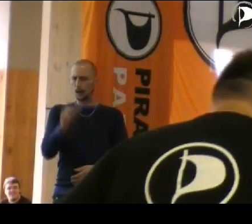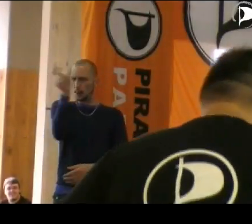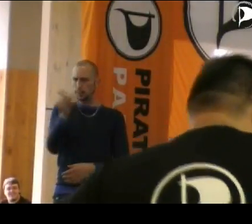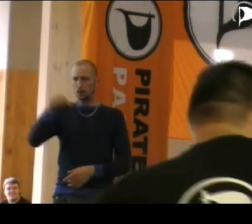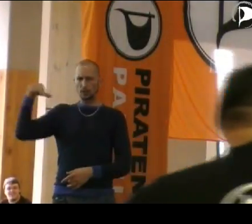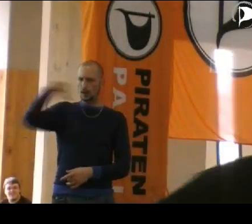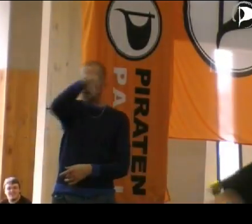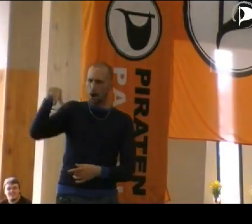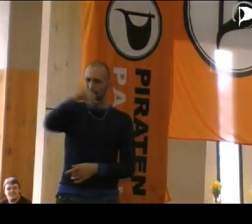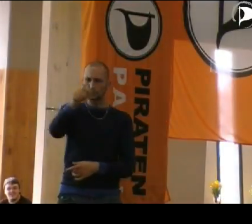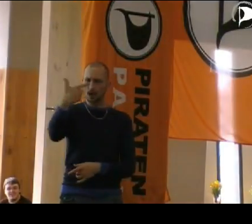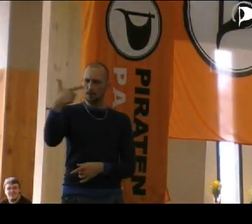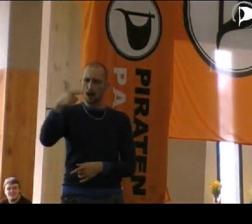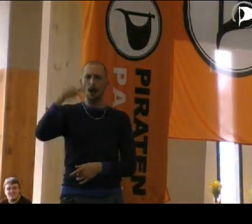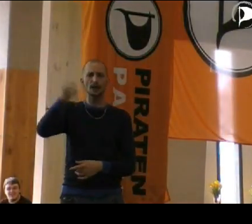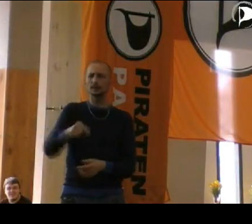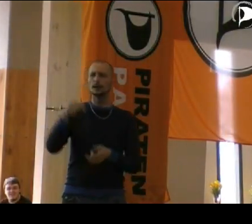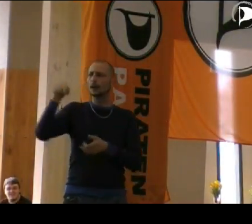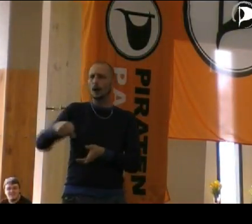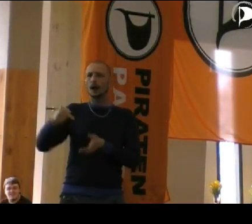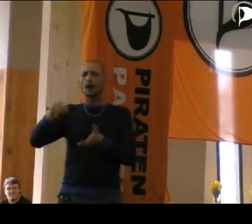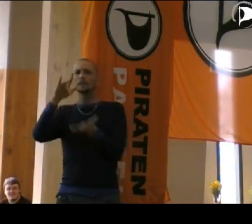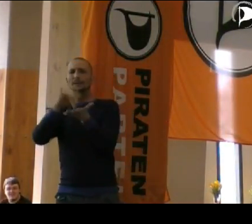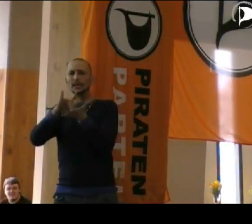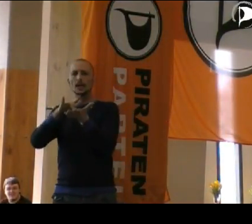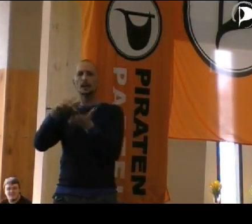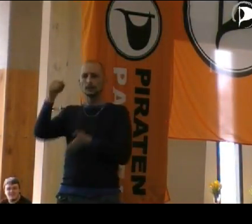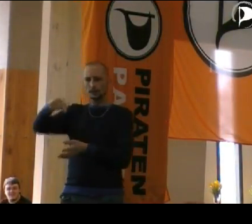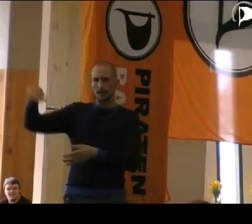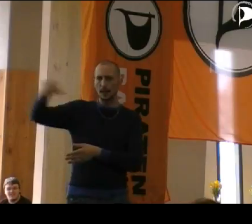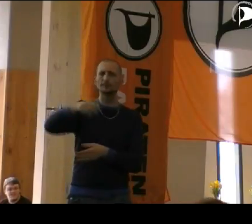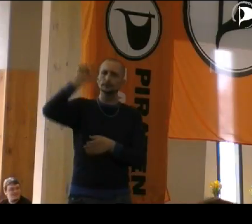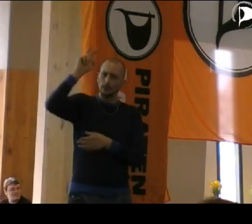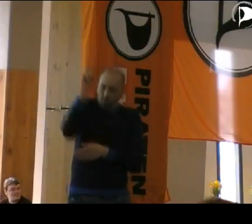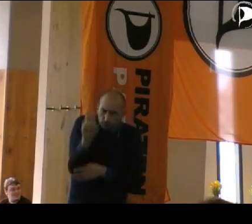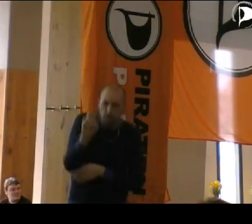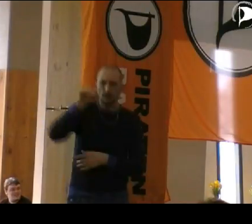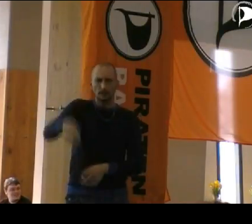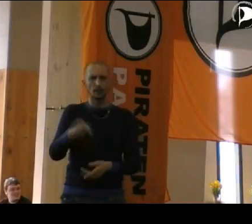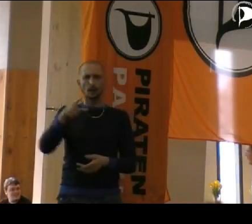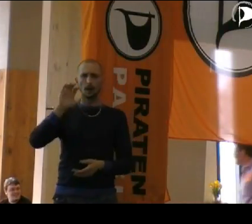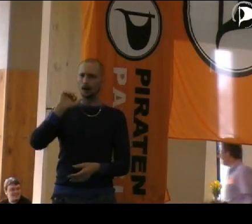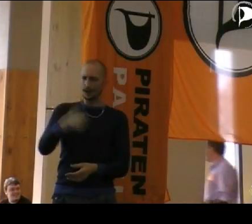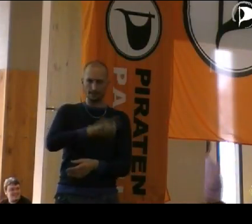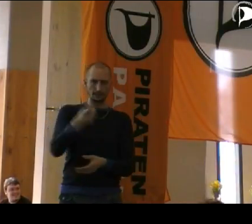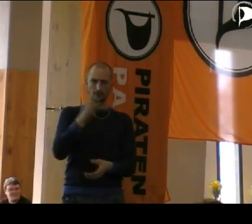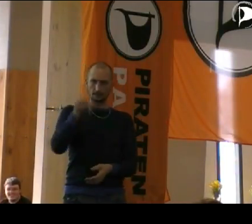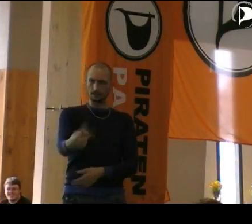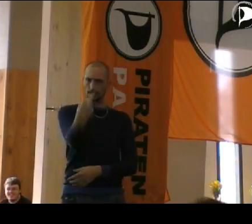verloren was durch den mittelgang geht und dann möglichst dürfte das nicht die kameraleute